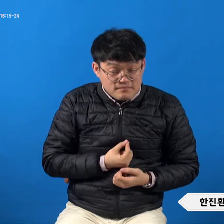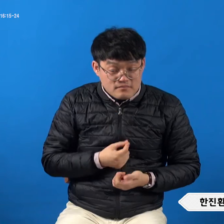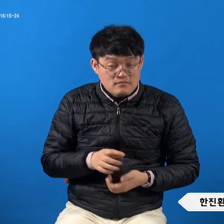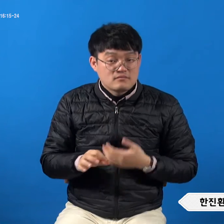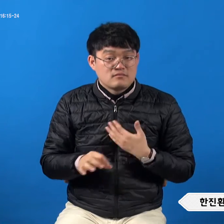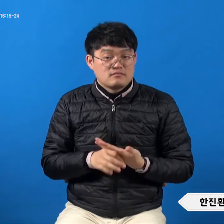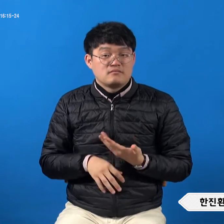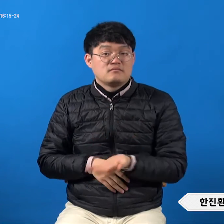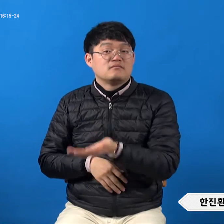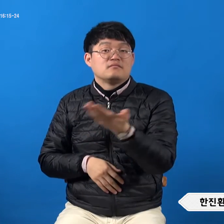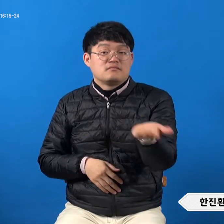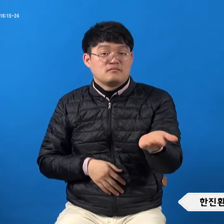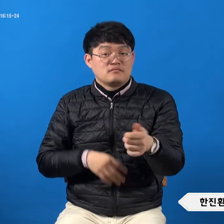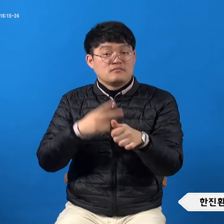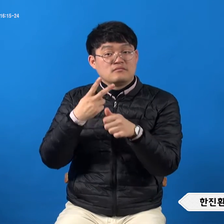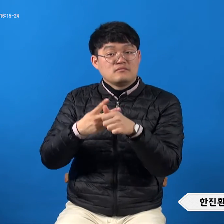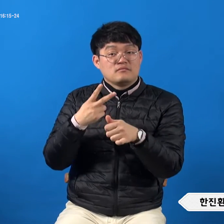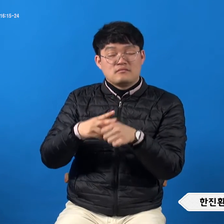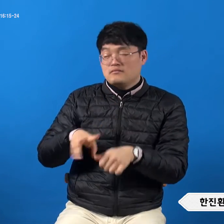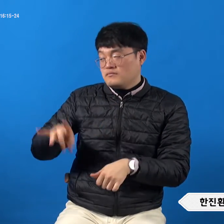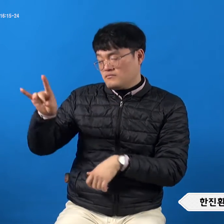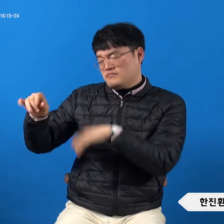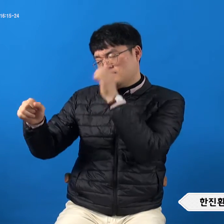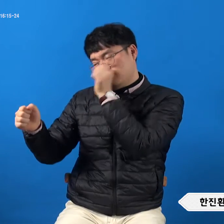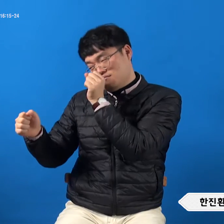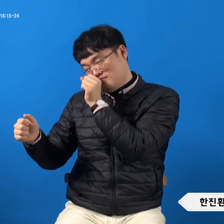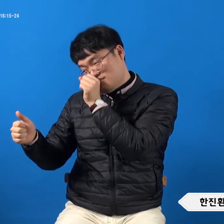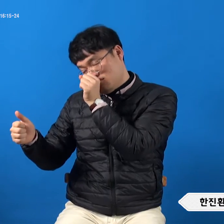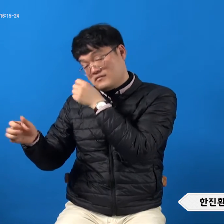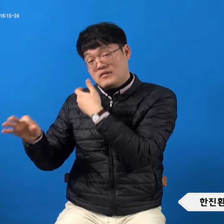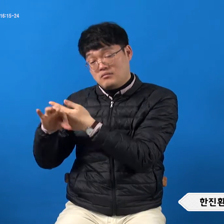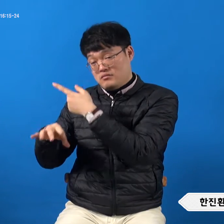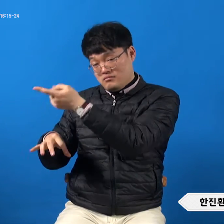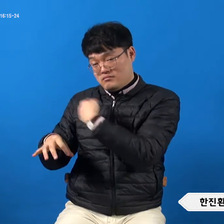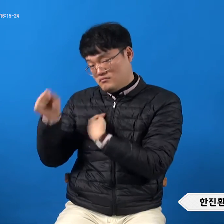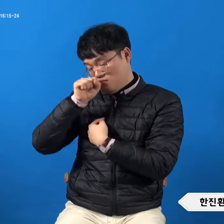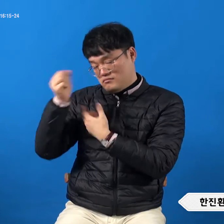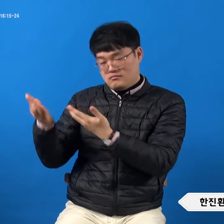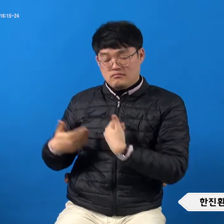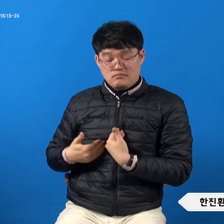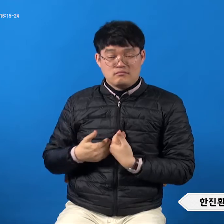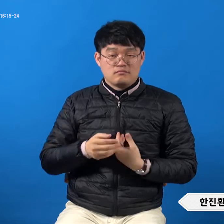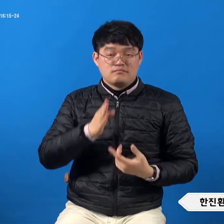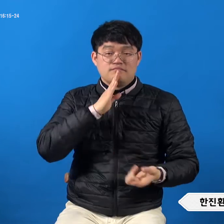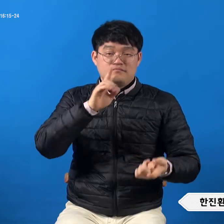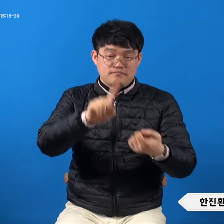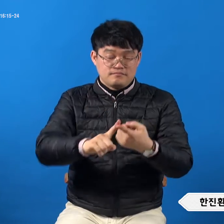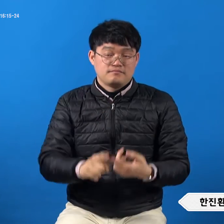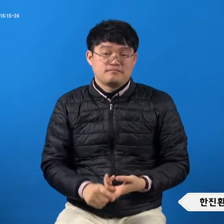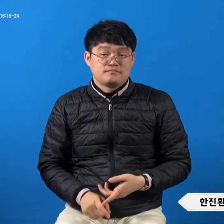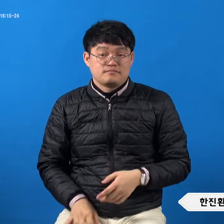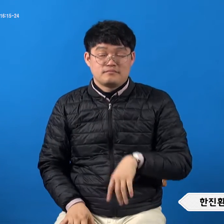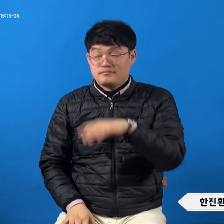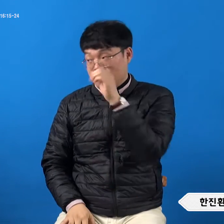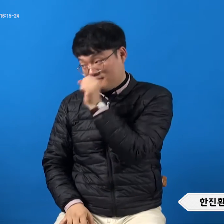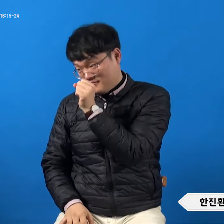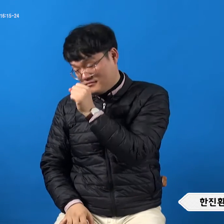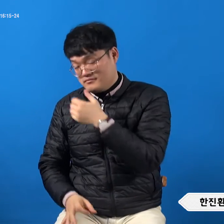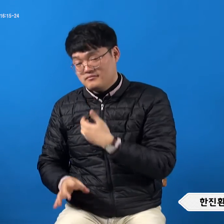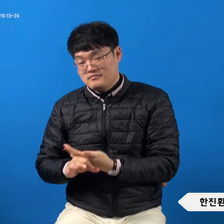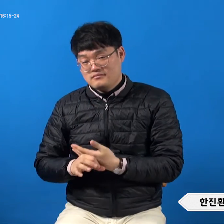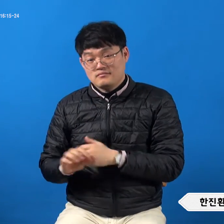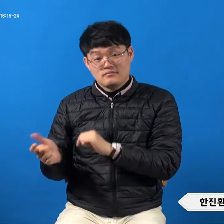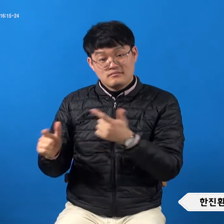싶습니까? 여러분이 교수님을 먼저 좋아하면 됩니다. 틀림없습니다. 좋아하면